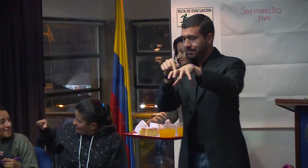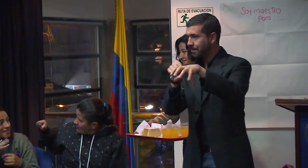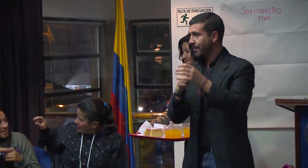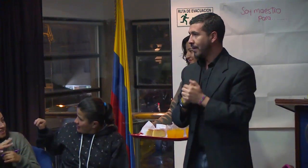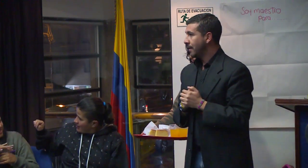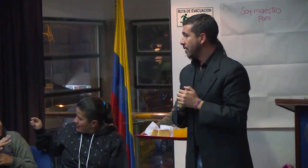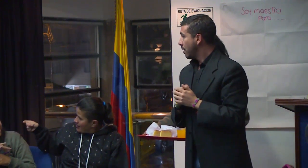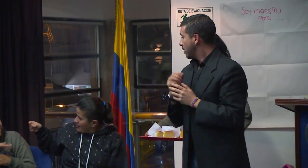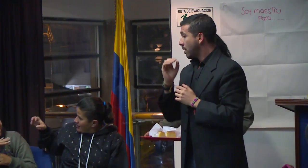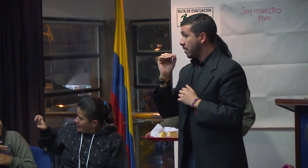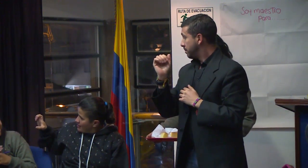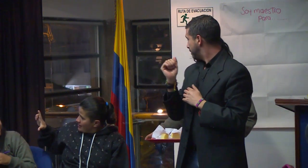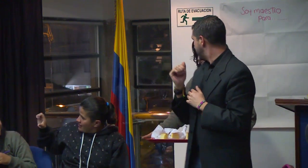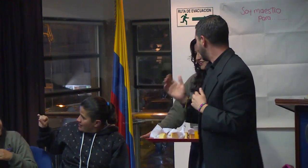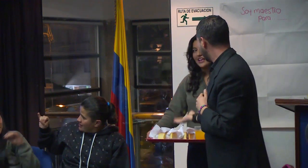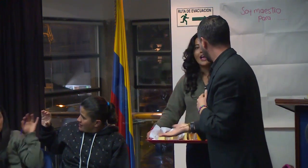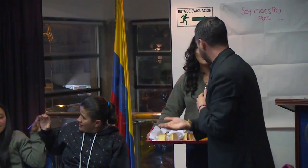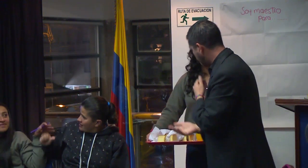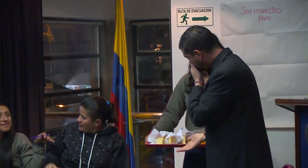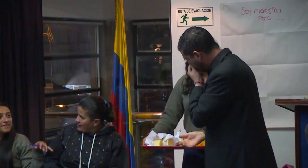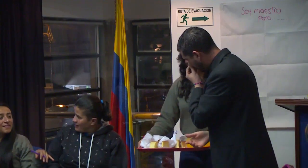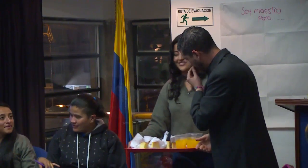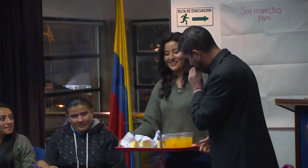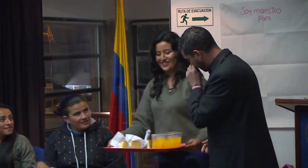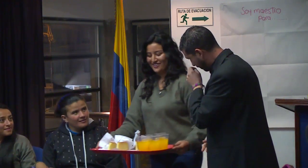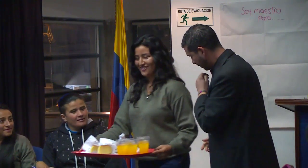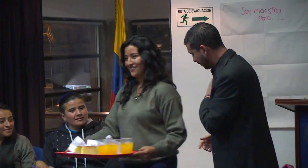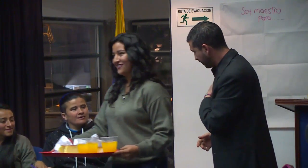Sin embargo, en este momento tenemos dos acciones.